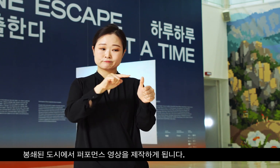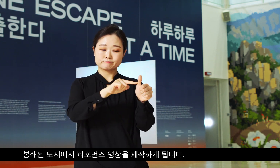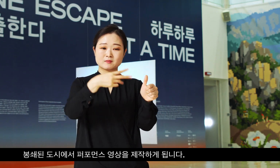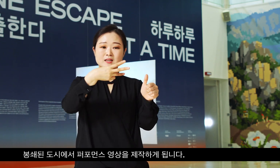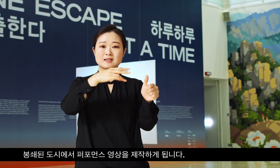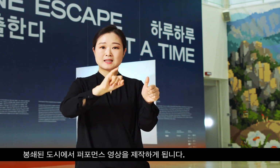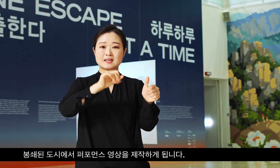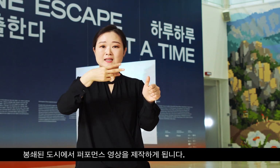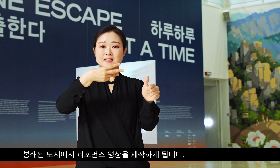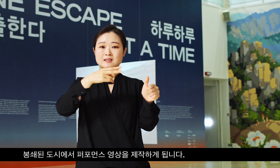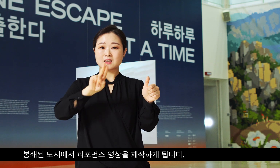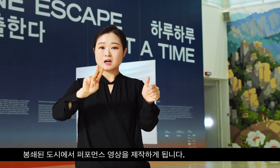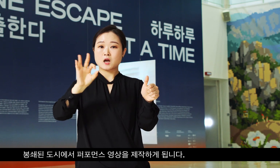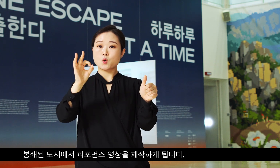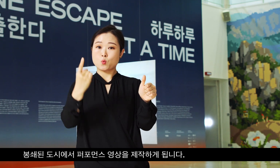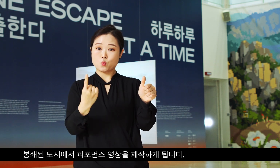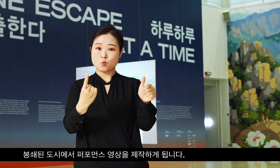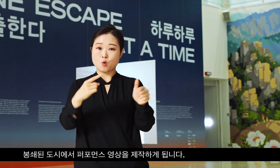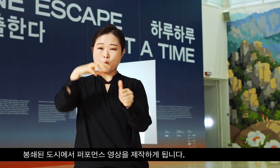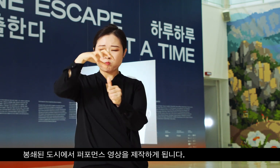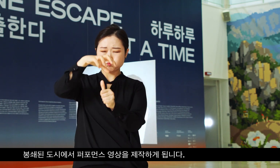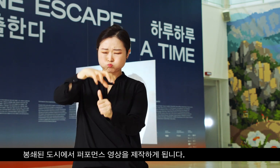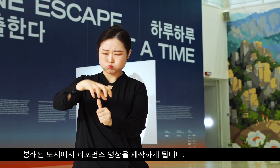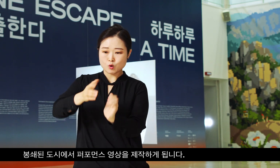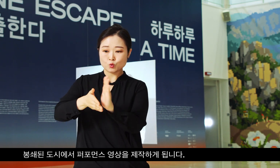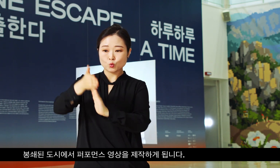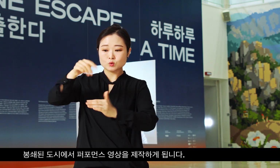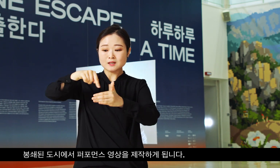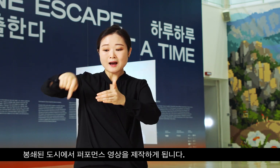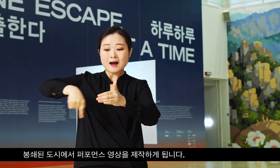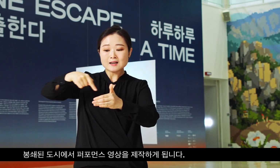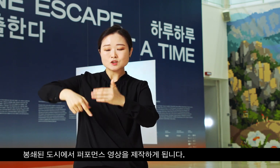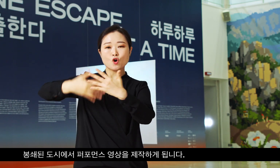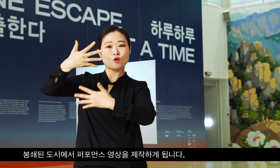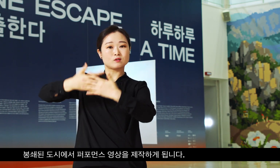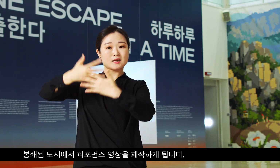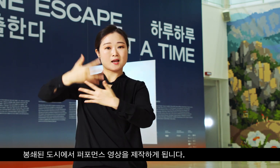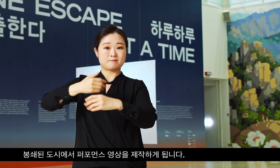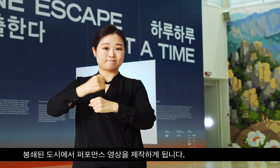봉쇄된 도시에서 퍼포먼스 영상을 제작하게 됩니다.